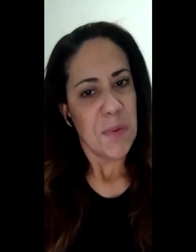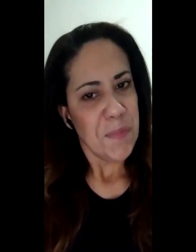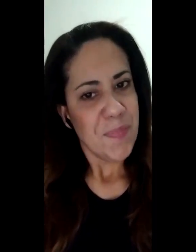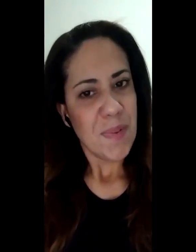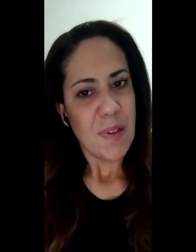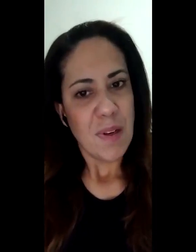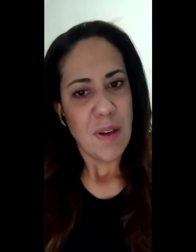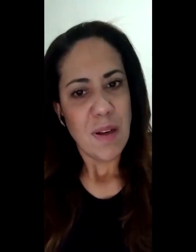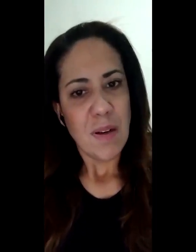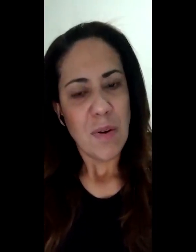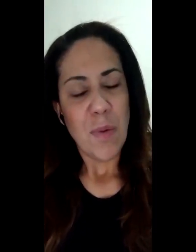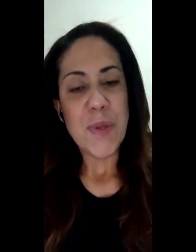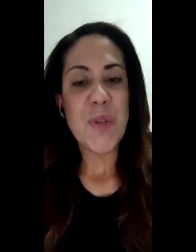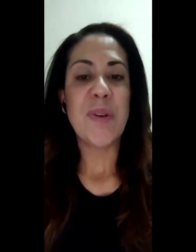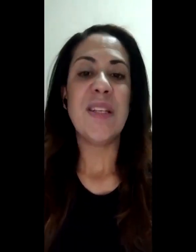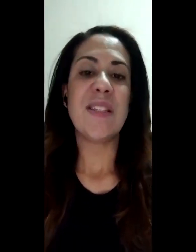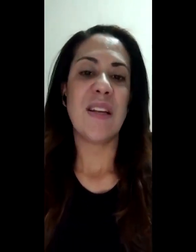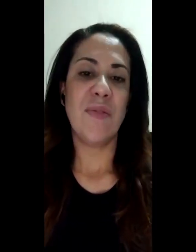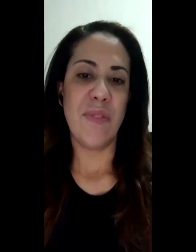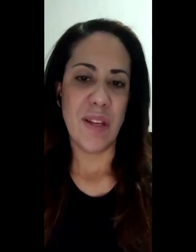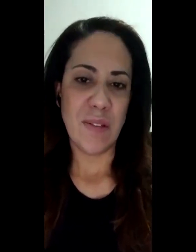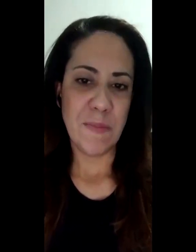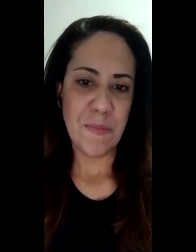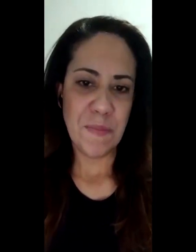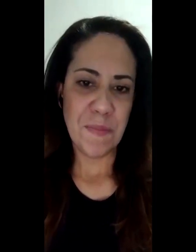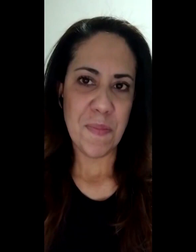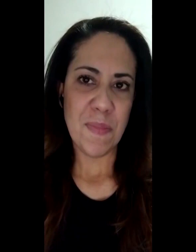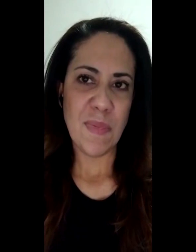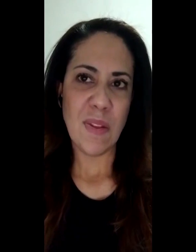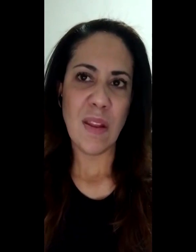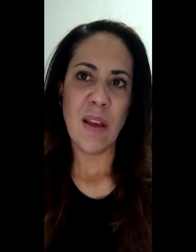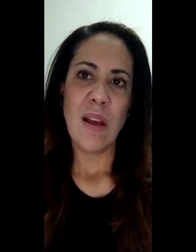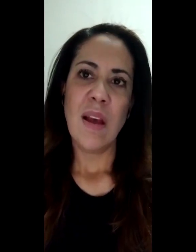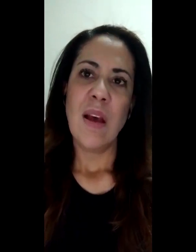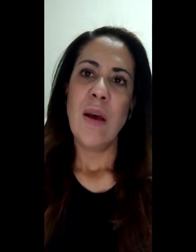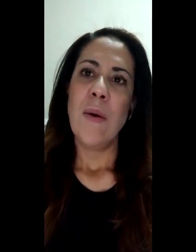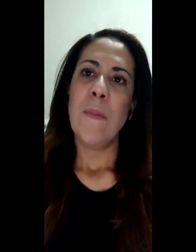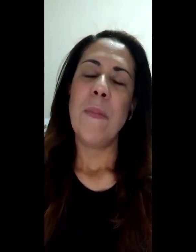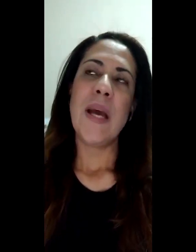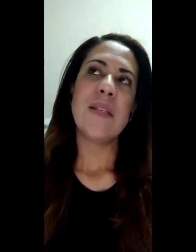Siddhartha, então, começou a descrever: